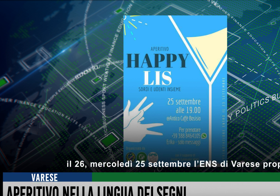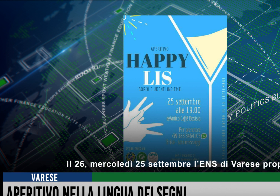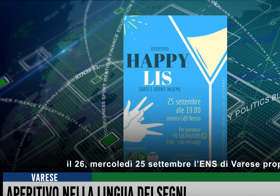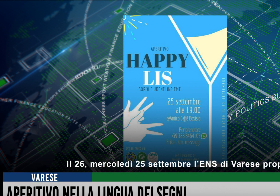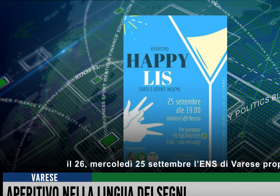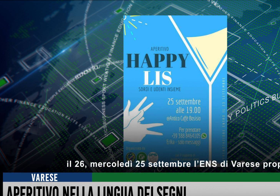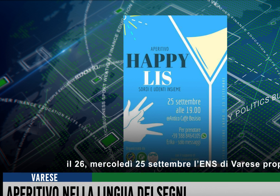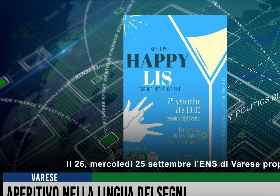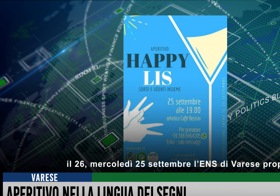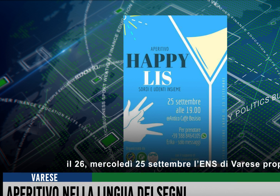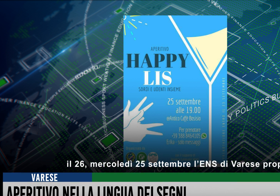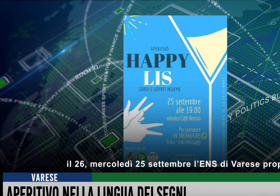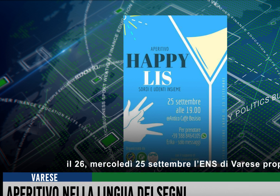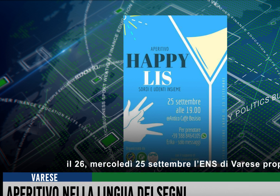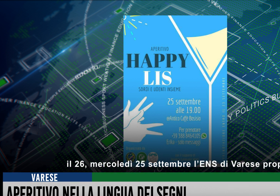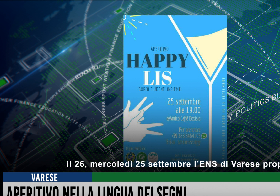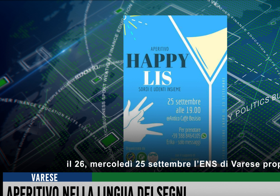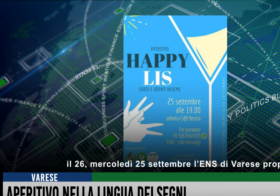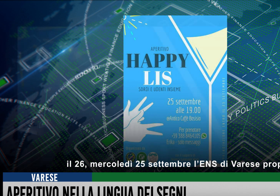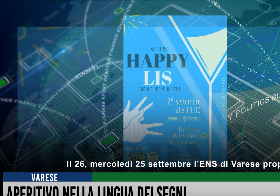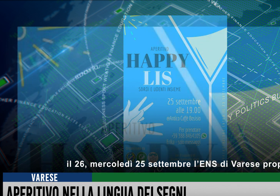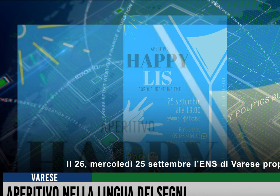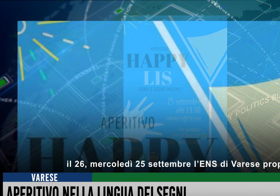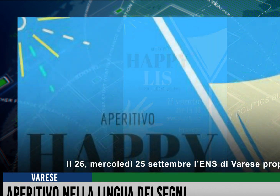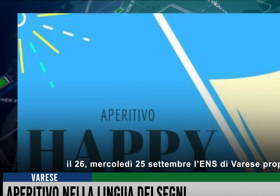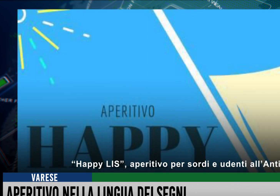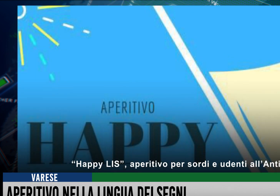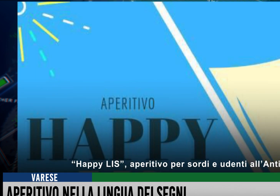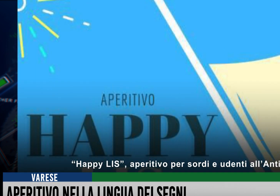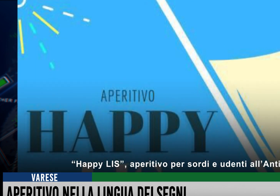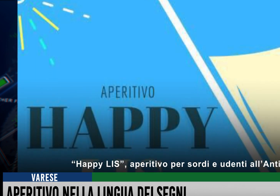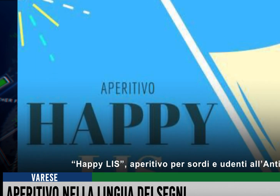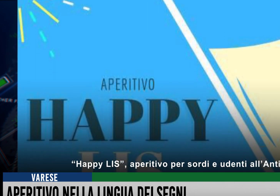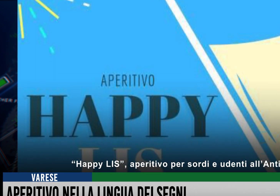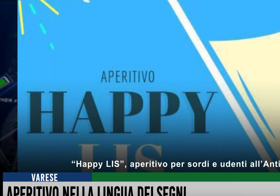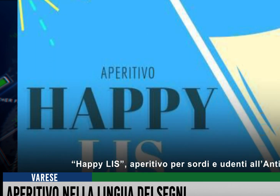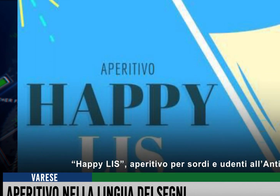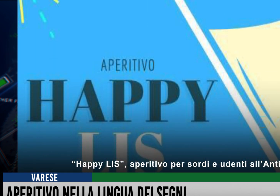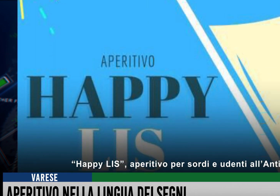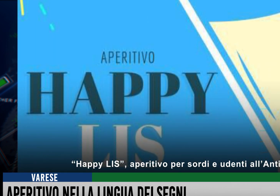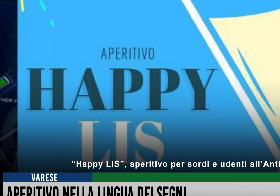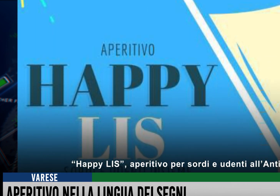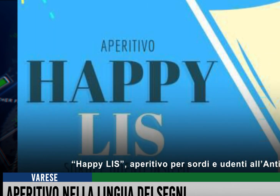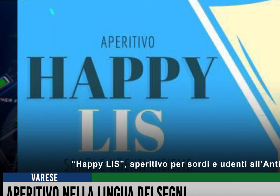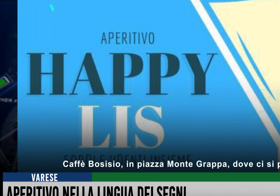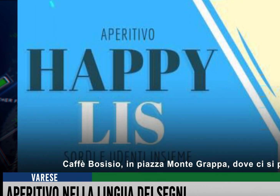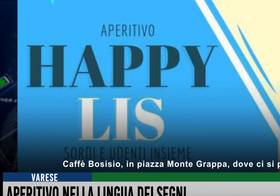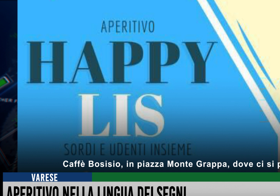26. Mercoledì 25 settembre l'ENS di Varese propone Happy Lease, aperitivo per sordi e udenti all'antico Caffè